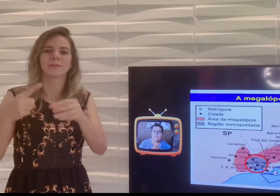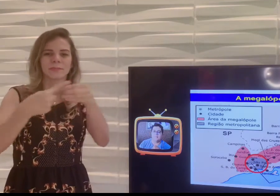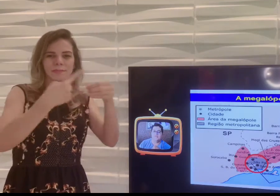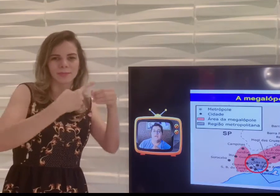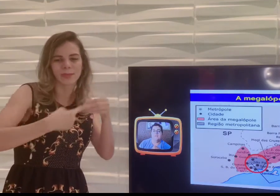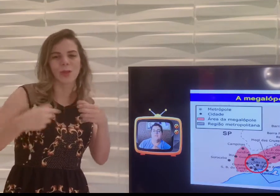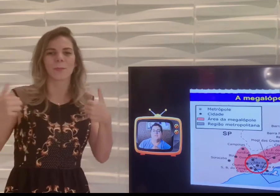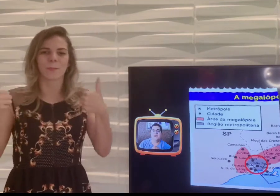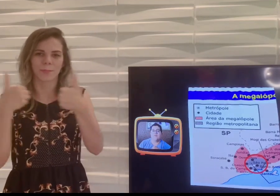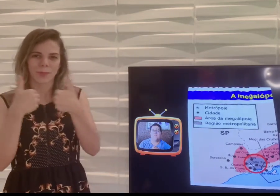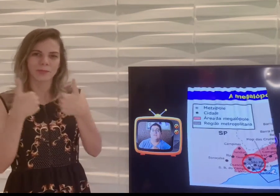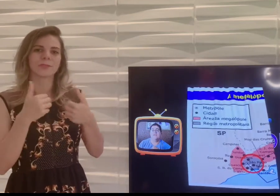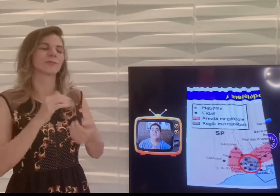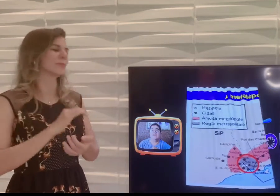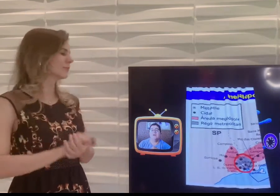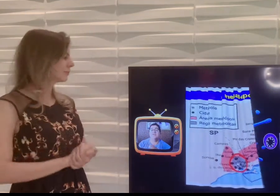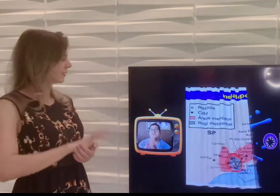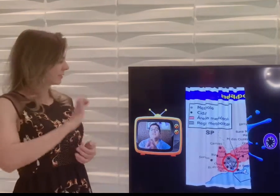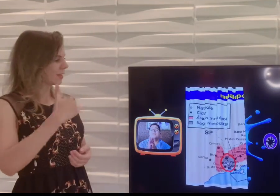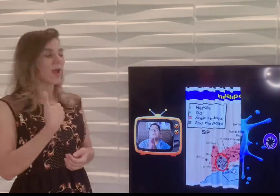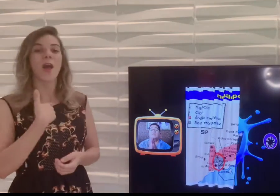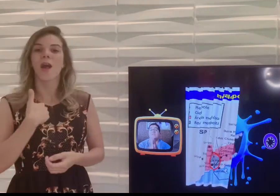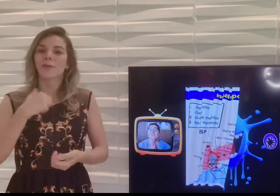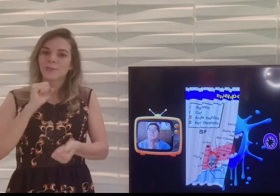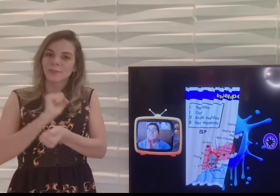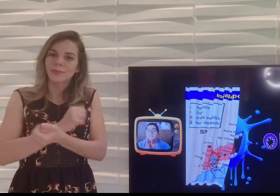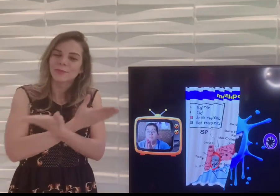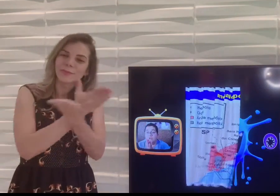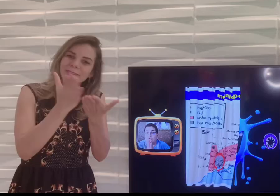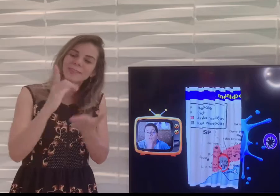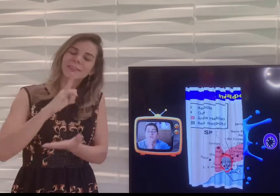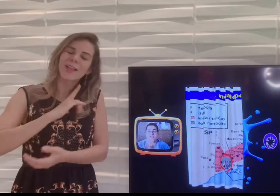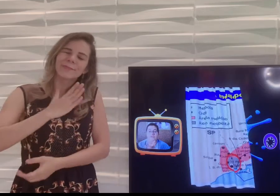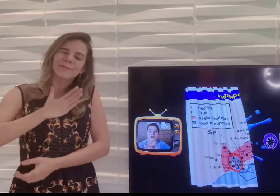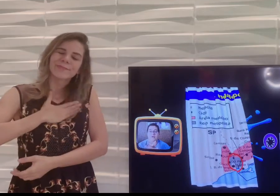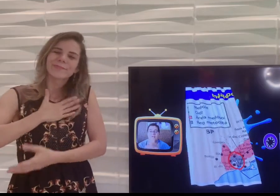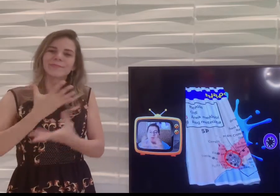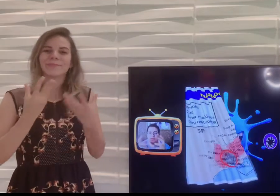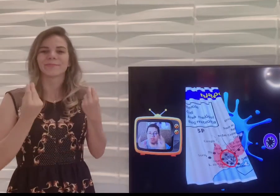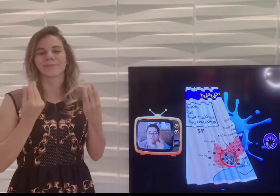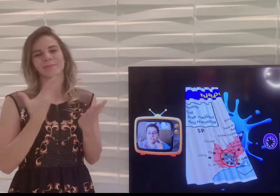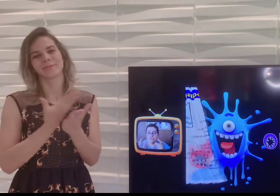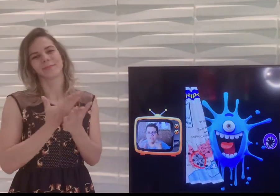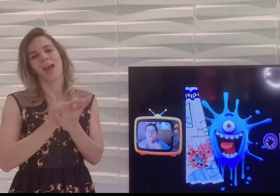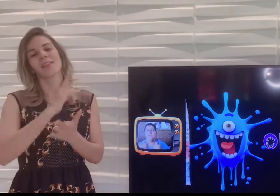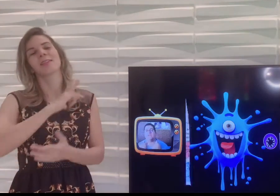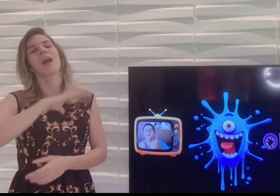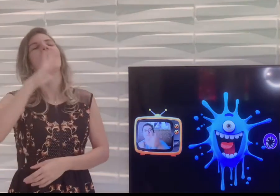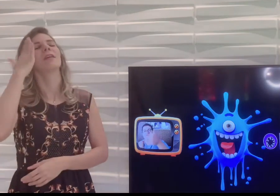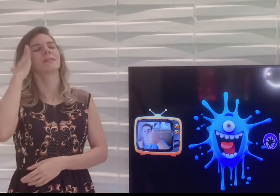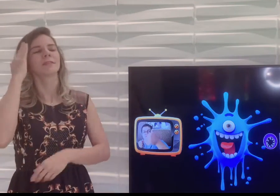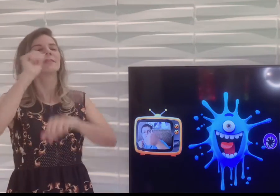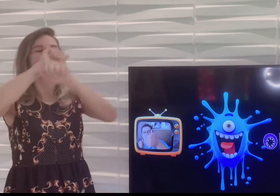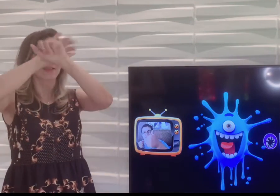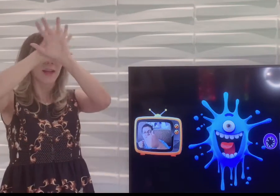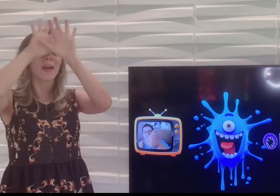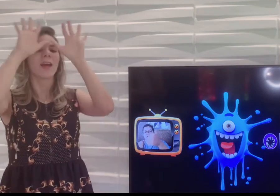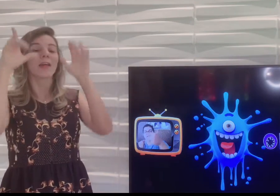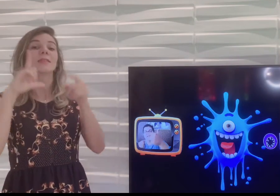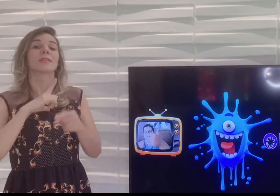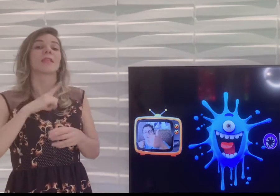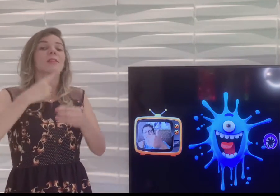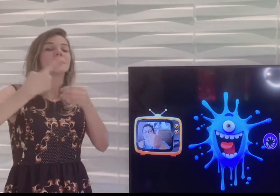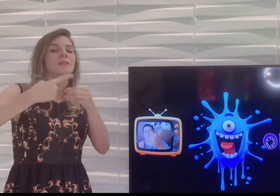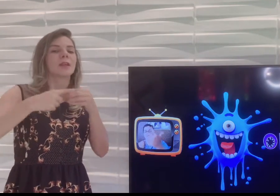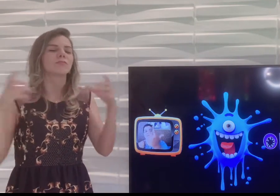megalópole. Pessoal, espero que vocês tenham gostado muito da nossa aula, tenham entendido que temos cidades